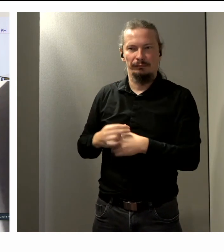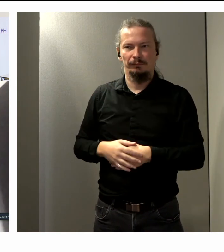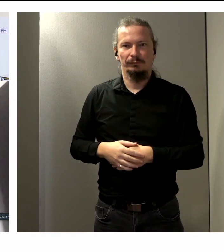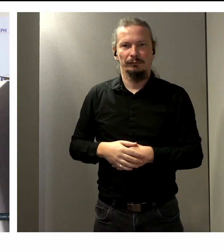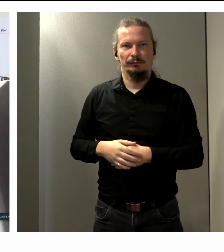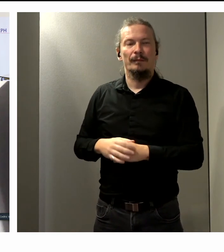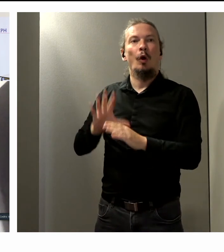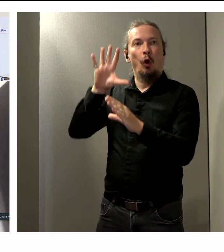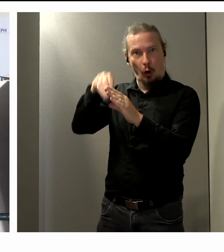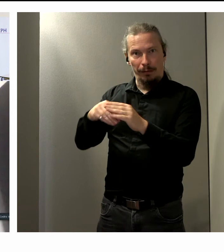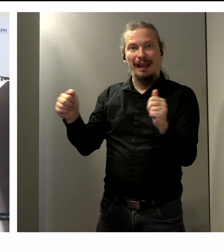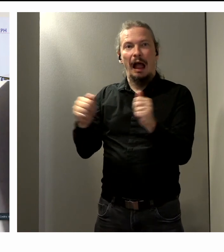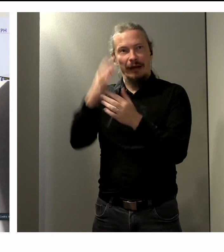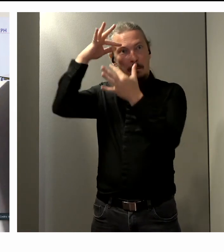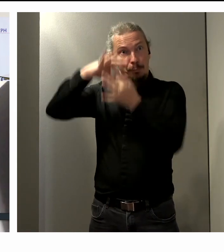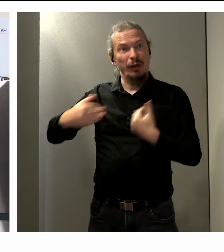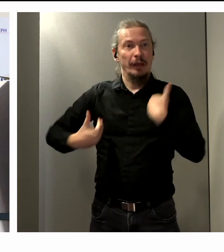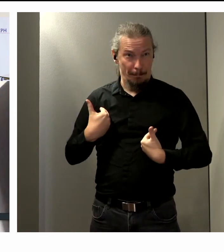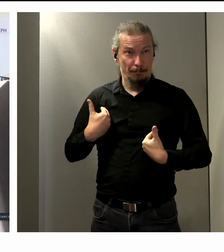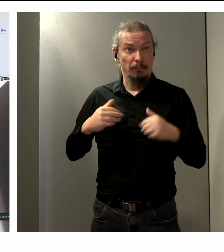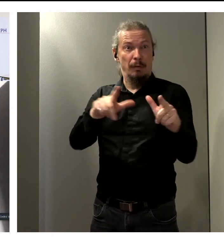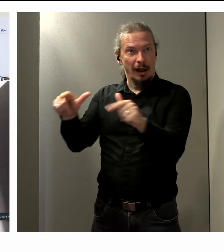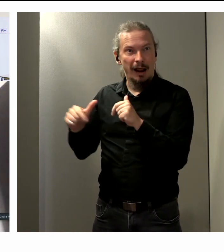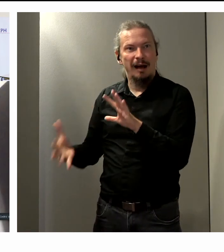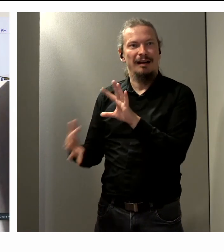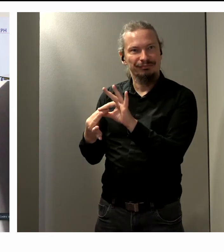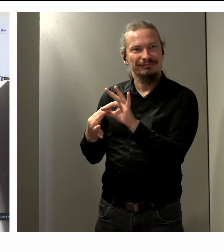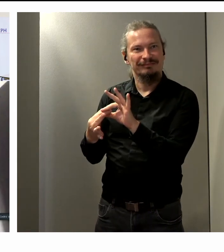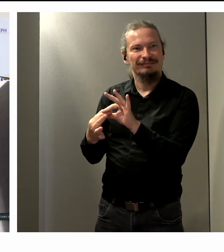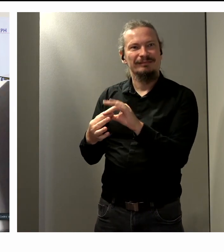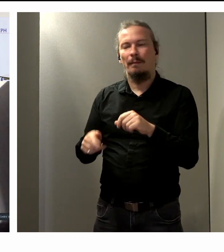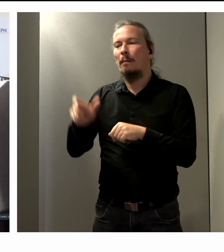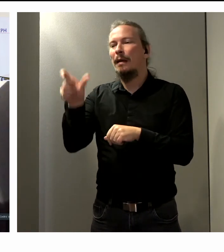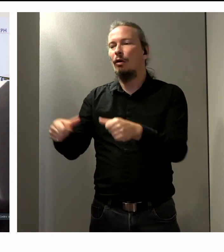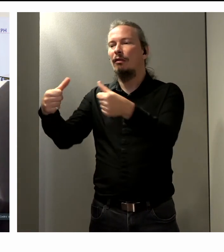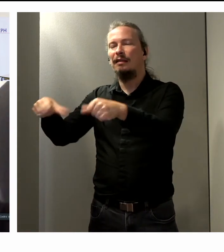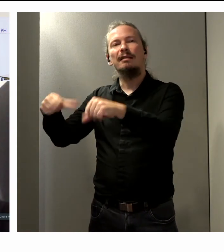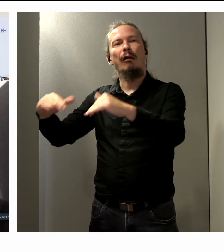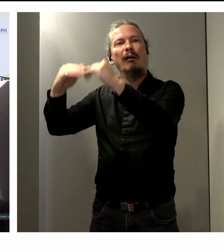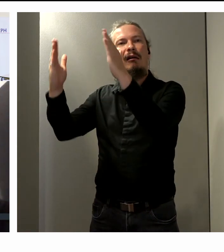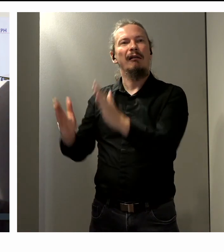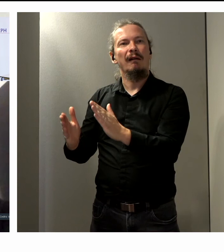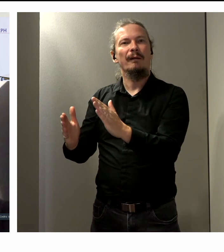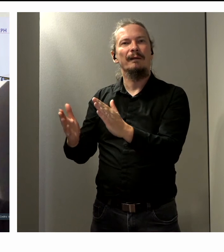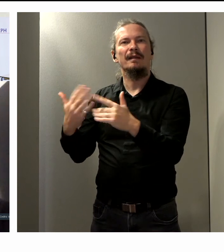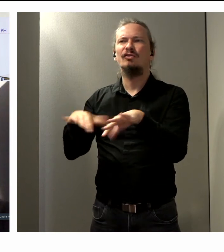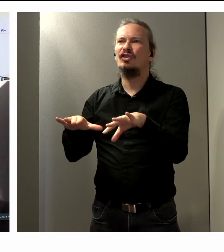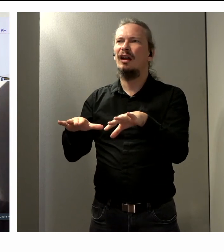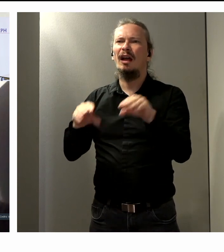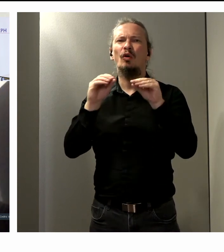en particulier travaillant avec du polyhandicap et des pensionnaires du